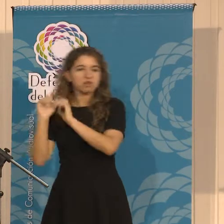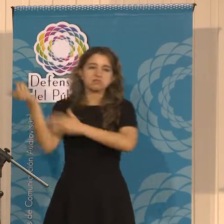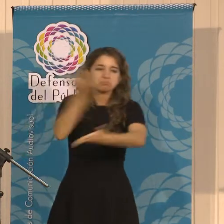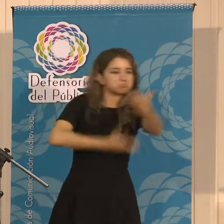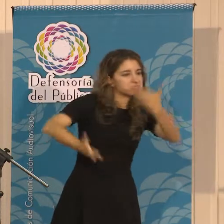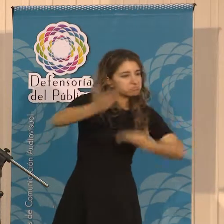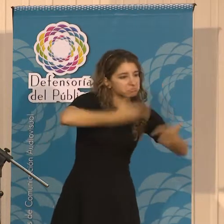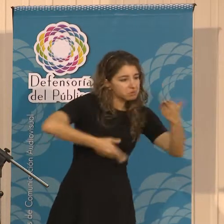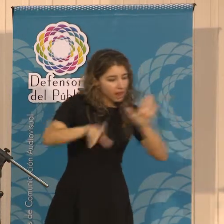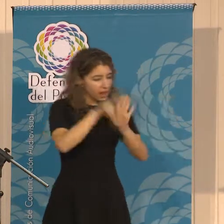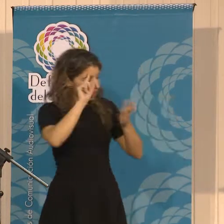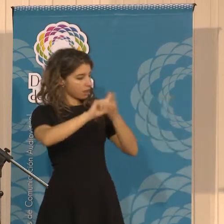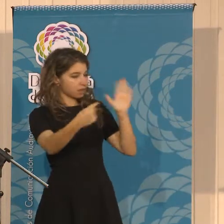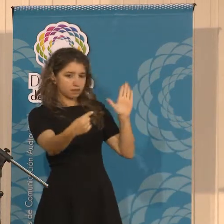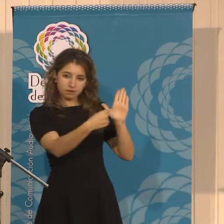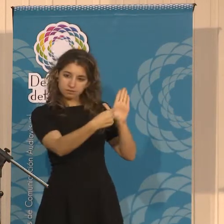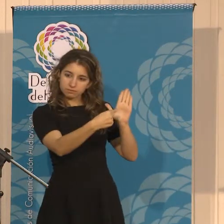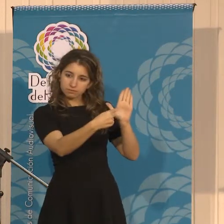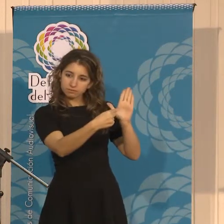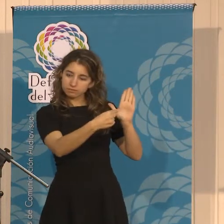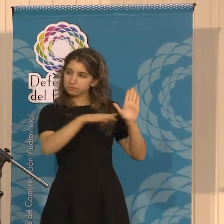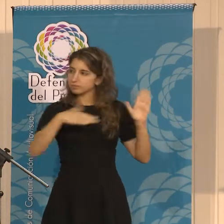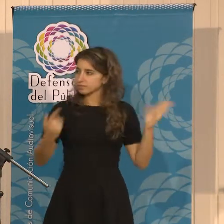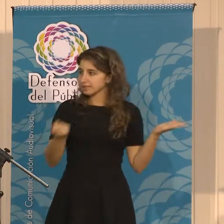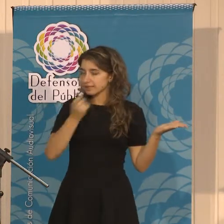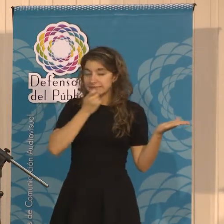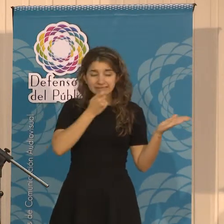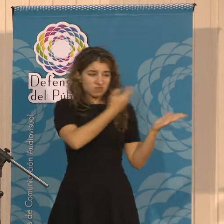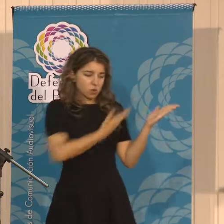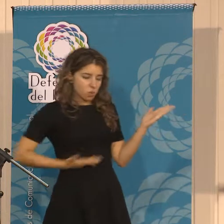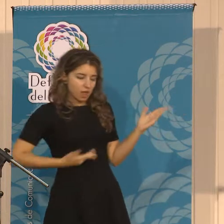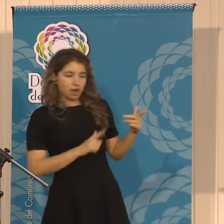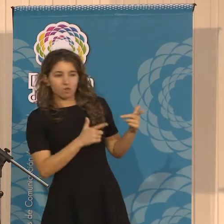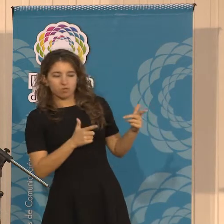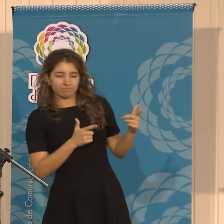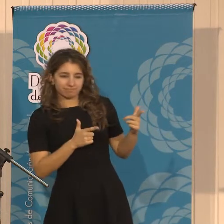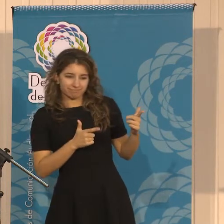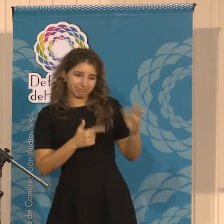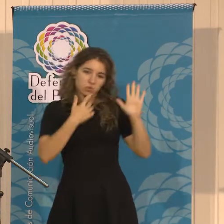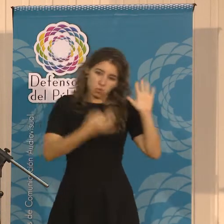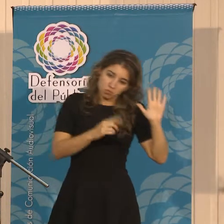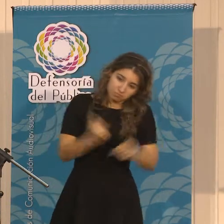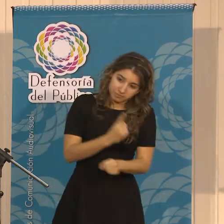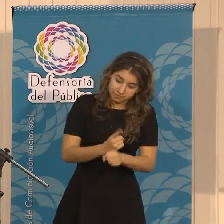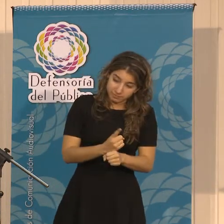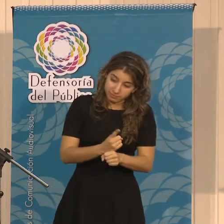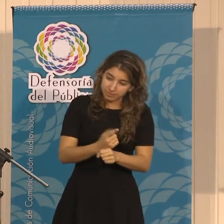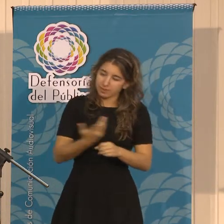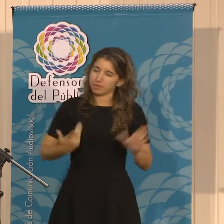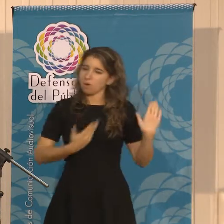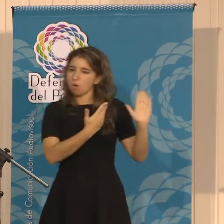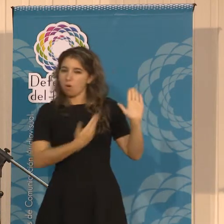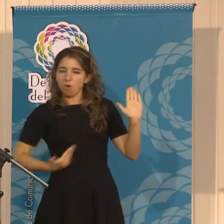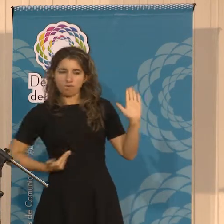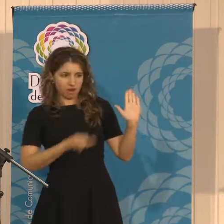respecto a esta ley está claro que ninguna norma se aplica si no hay voluntad del estado pero lo que no siempre parece estar claro es que el estado